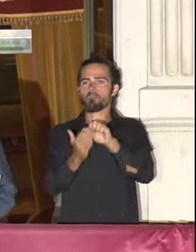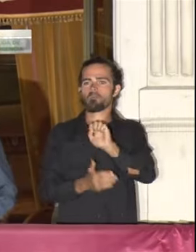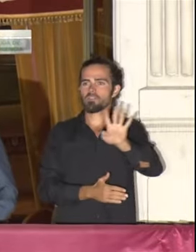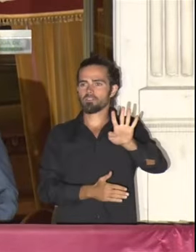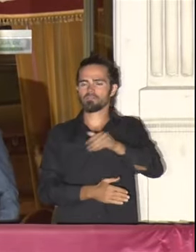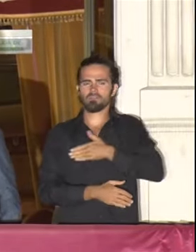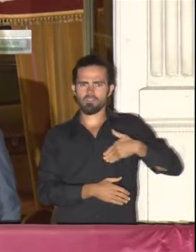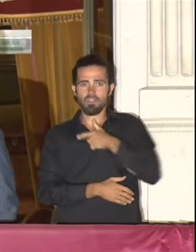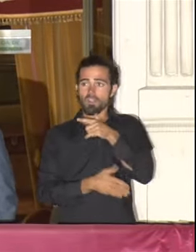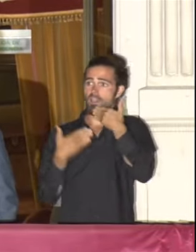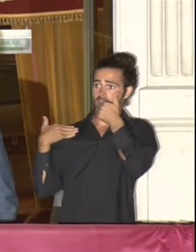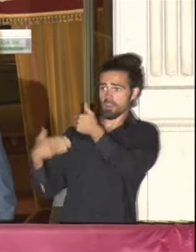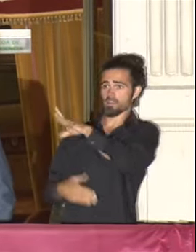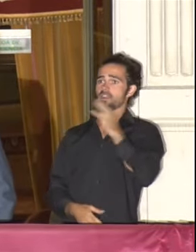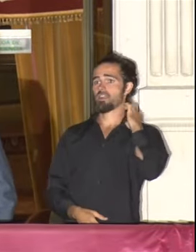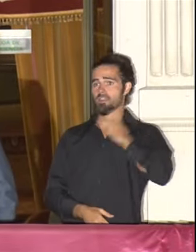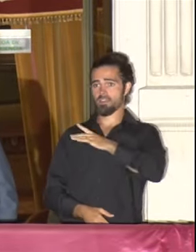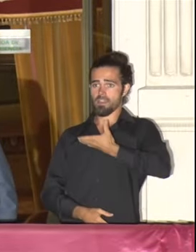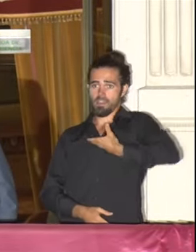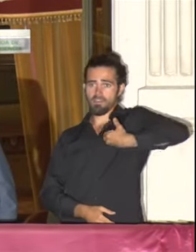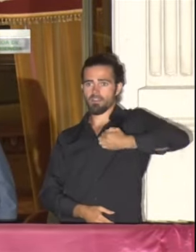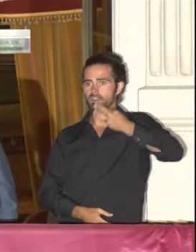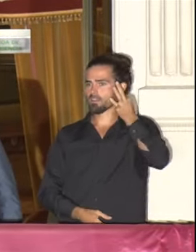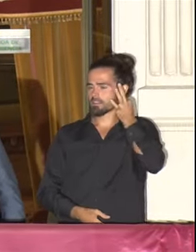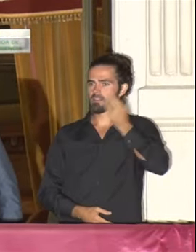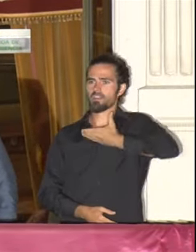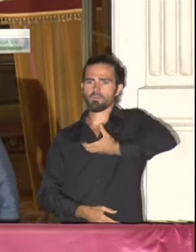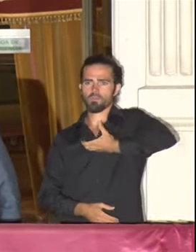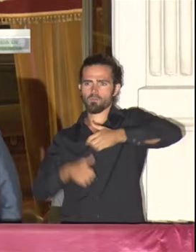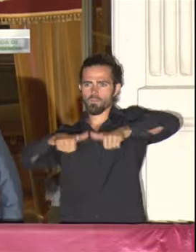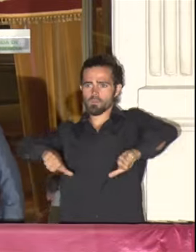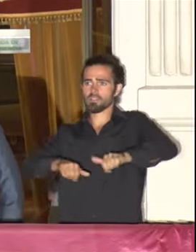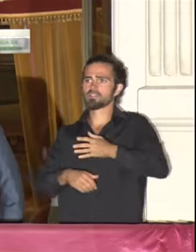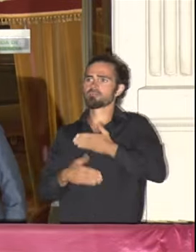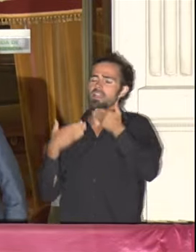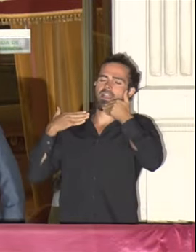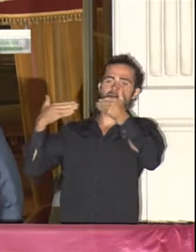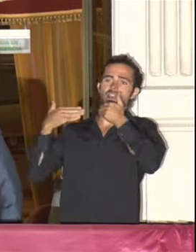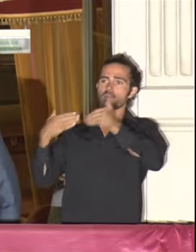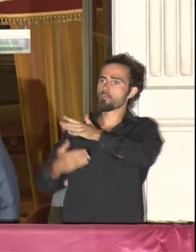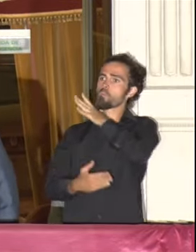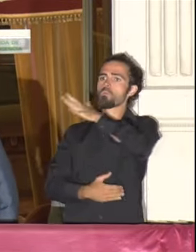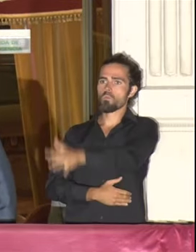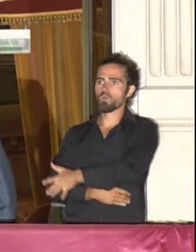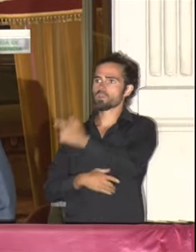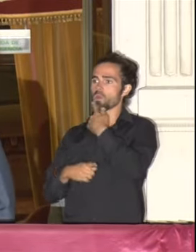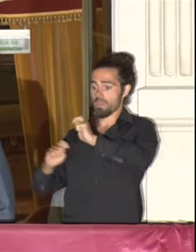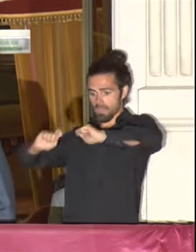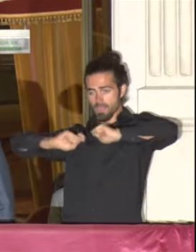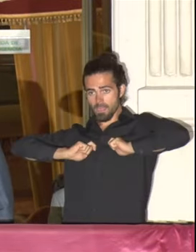Quiero agradecer a la alcaldesa y a la corporación municipal el que me hayan nombrado pregonero de esta